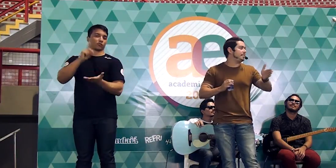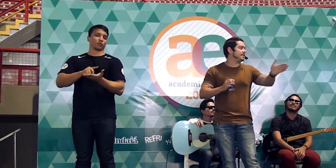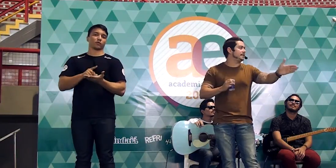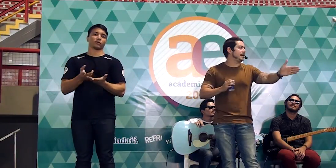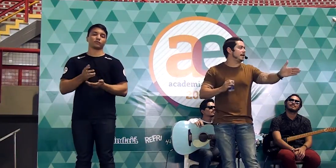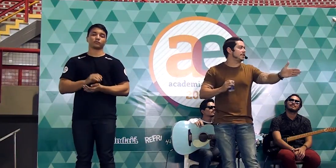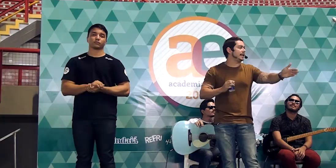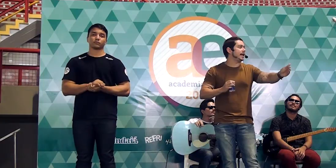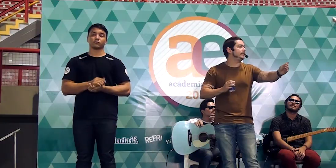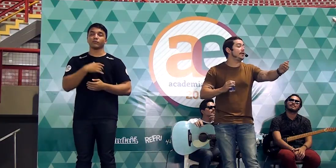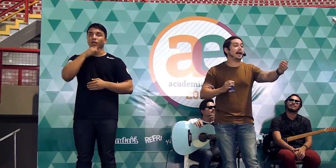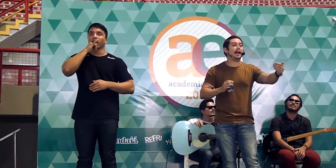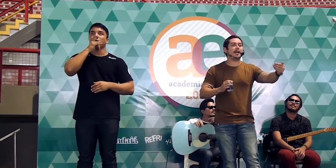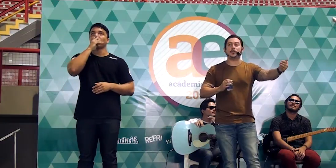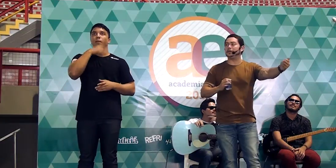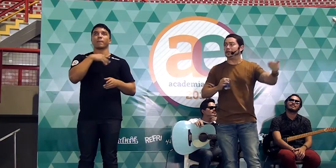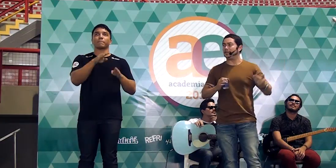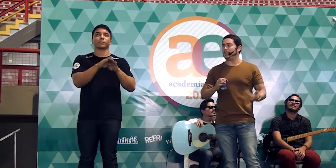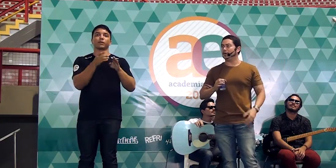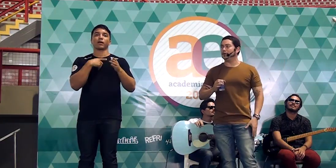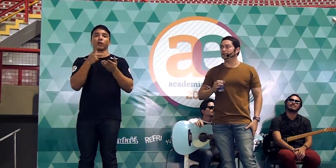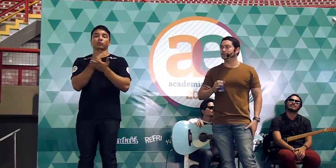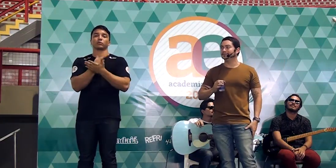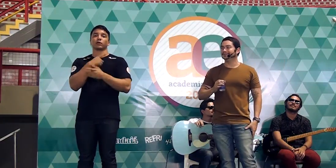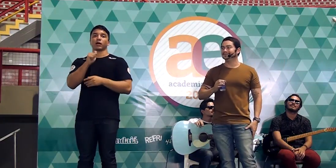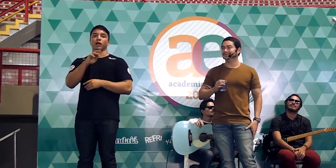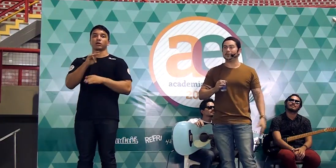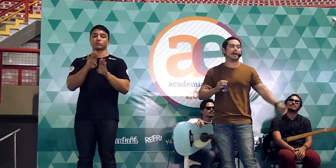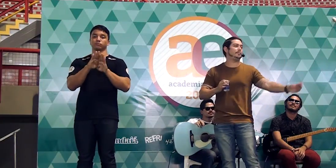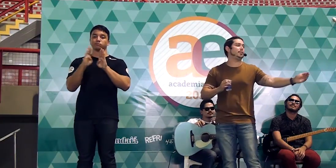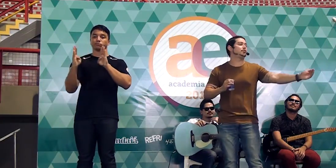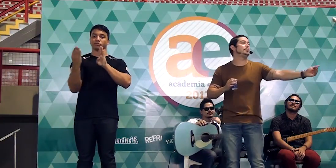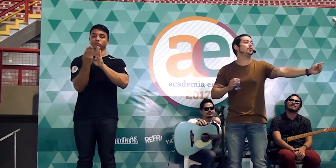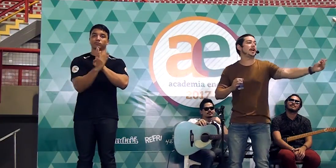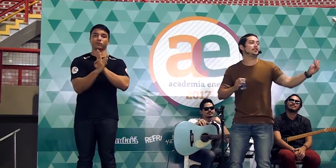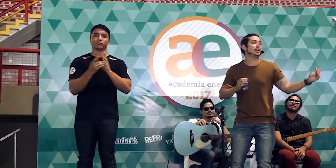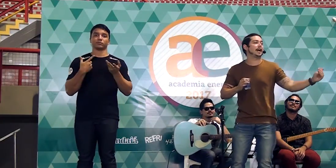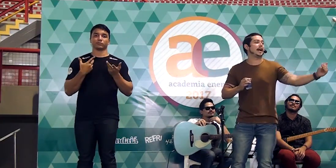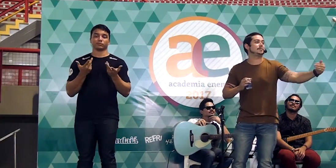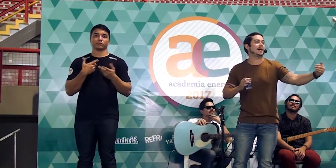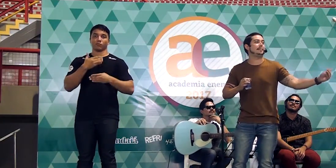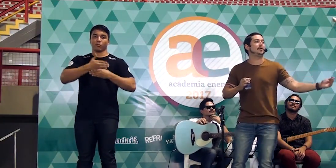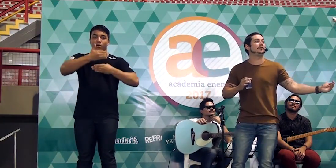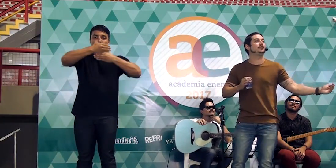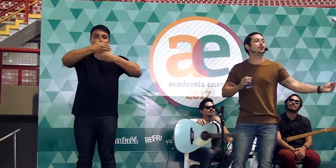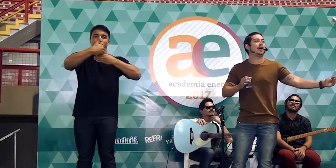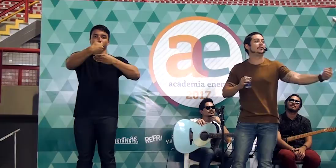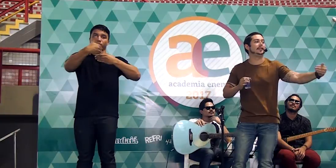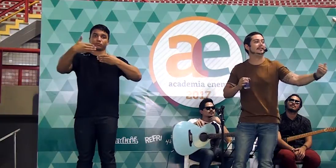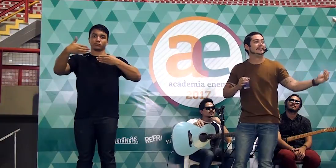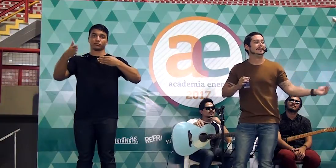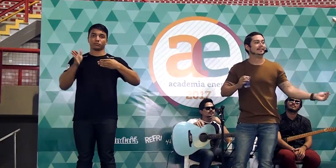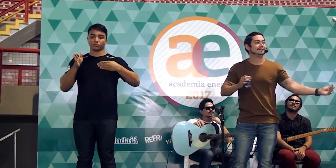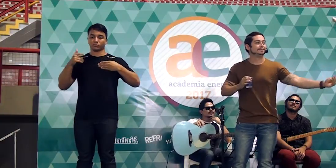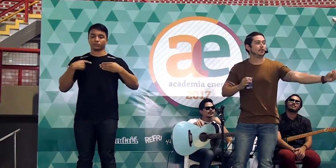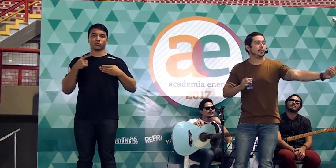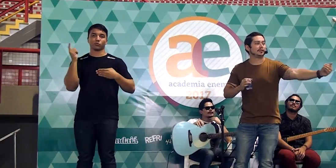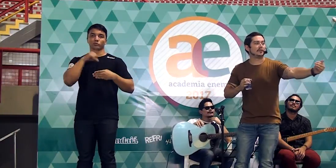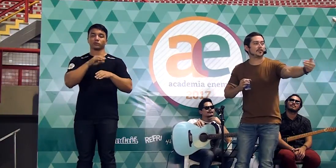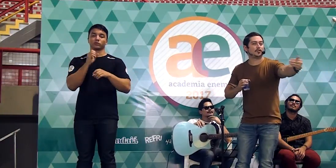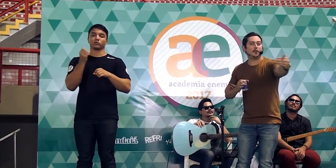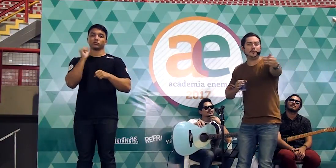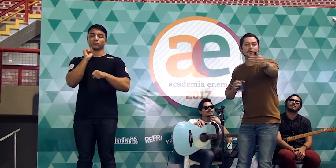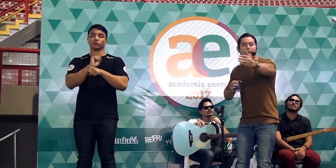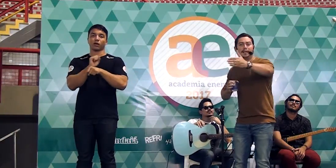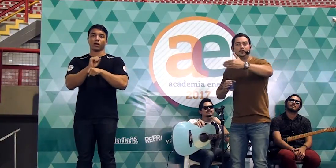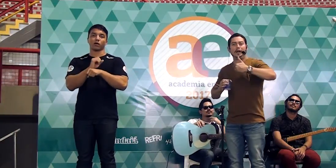De repente você está na calçada, aí tem uma garagem, ó, que vem para a rua. O cara bota um puxadinho na garagem para caber o fundo do carro dele. O portão